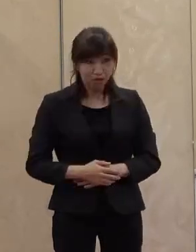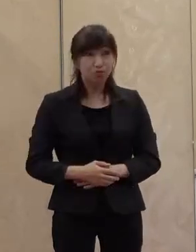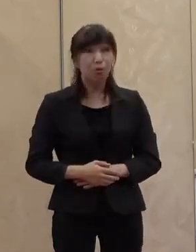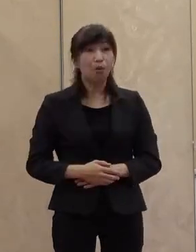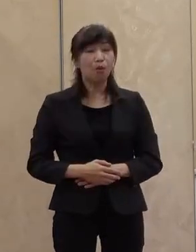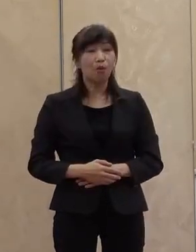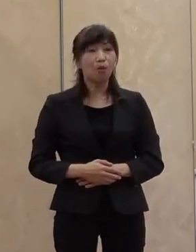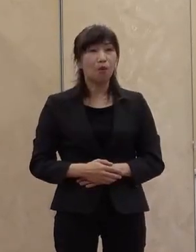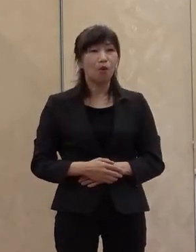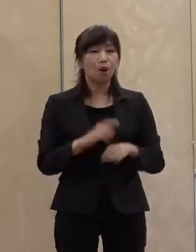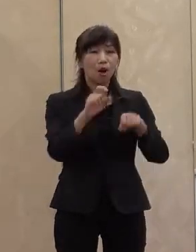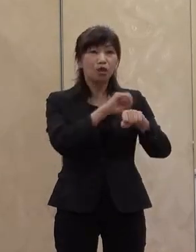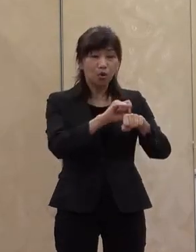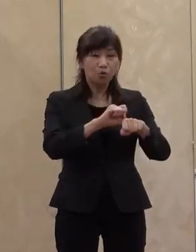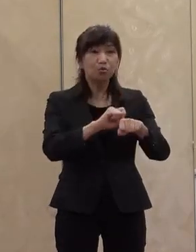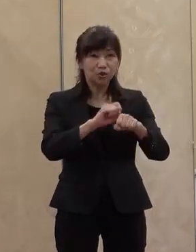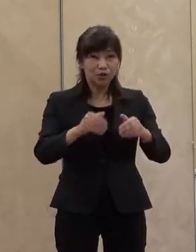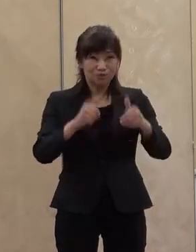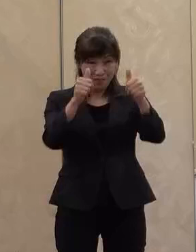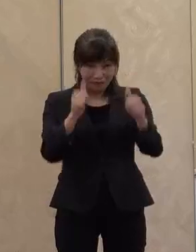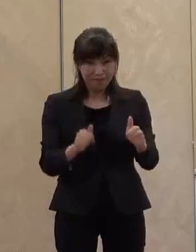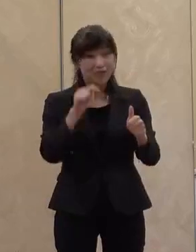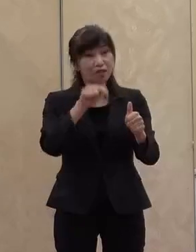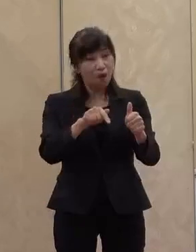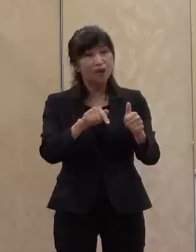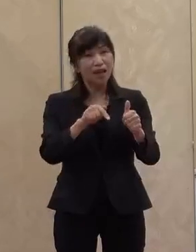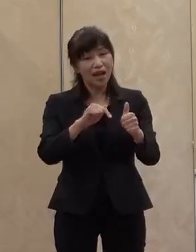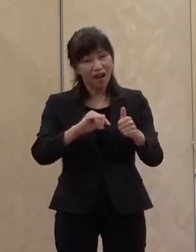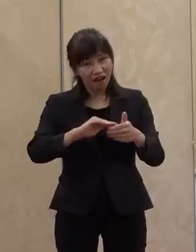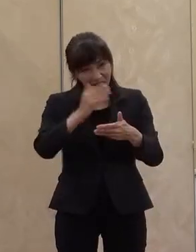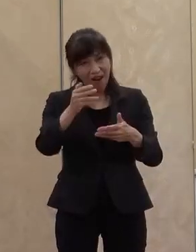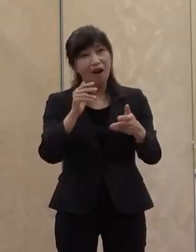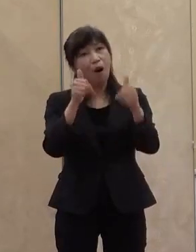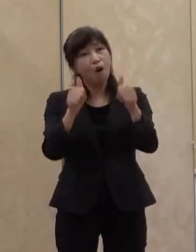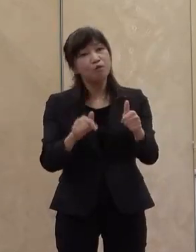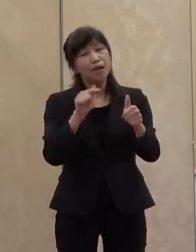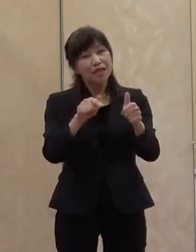大阪府でまず特設のホームページを開設をどうします。そこで、